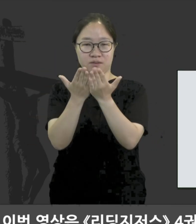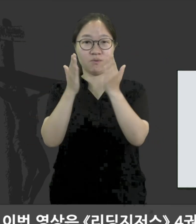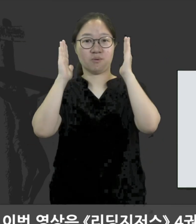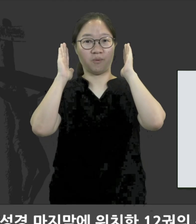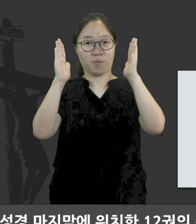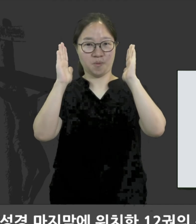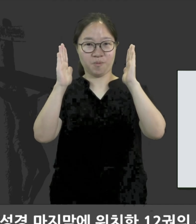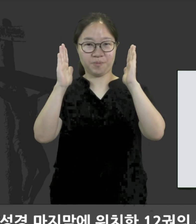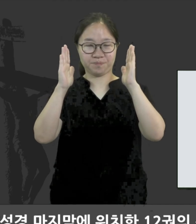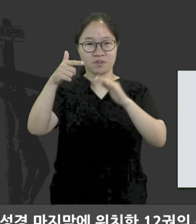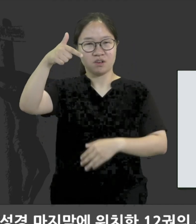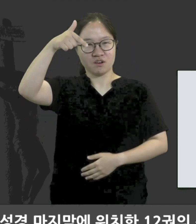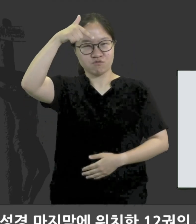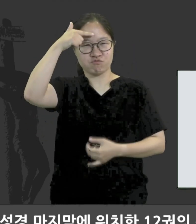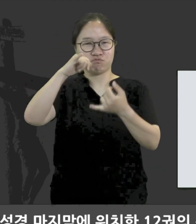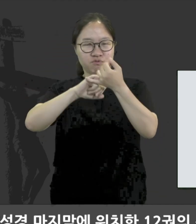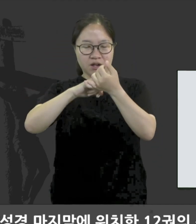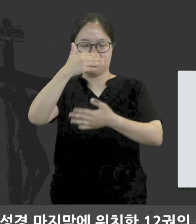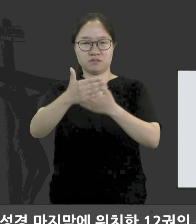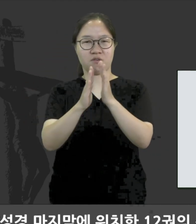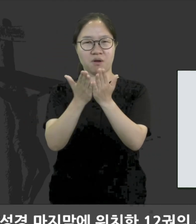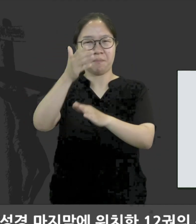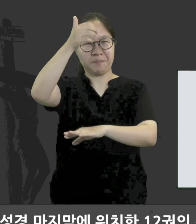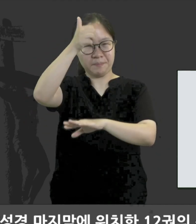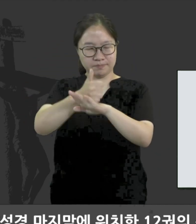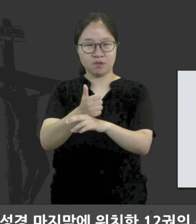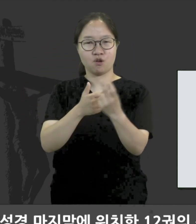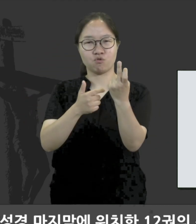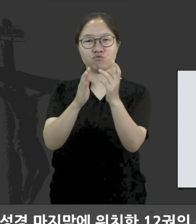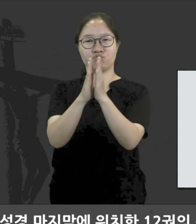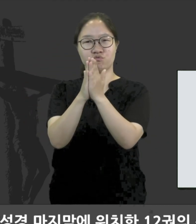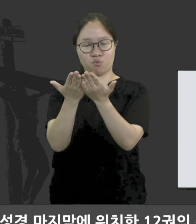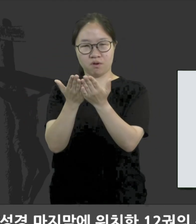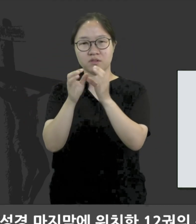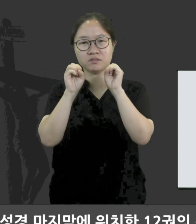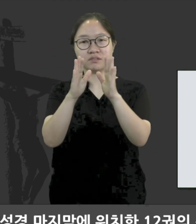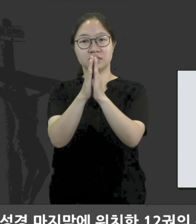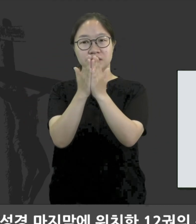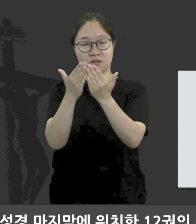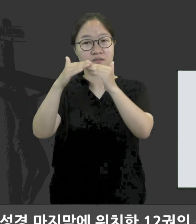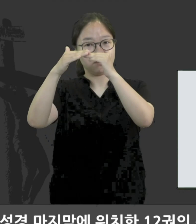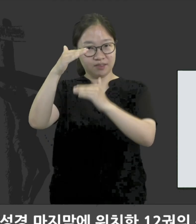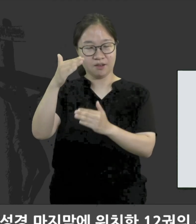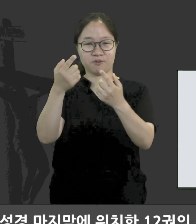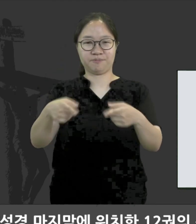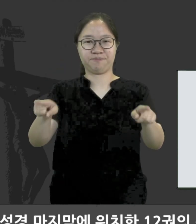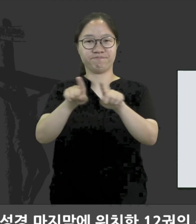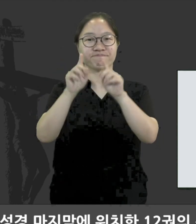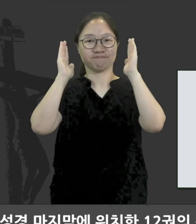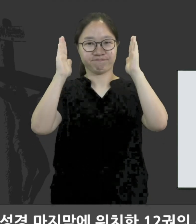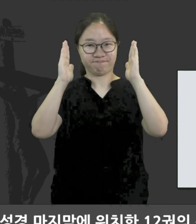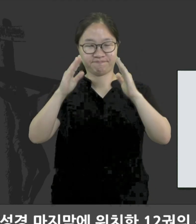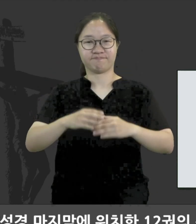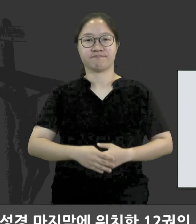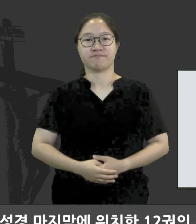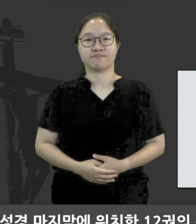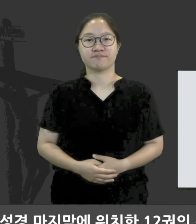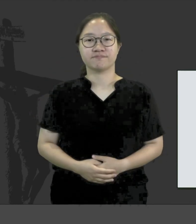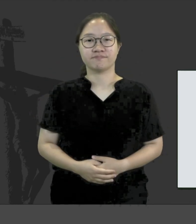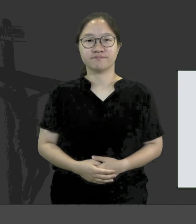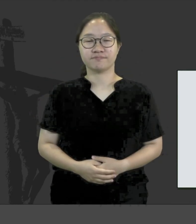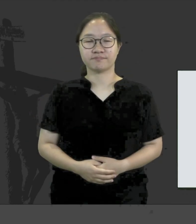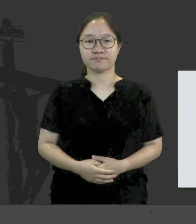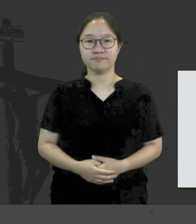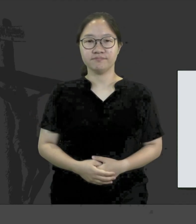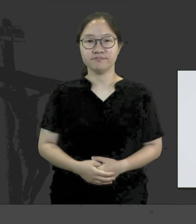살펴보며 구약 성경 마지막에 위치한 12권의 선지서가 전하는 메시지를 함께 알아보도록 하겠습니다.